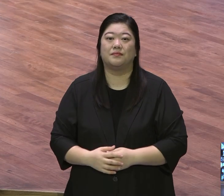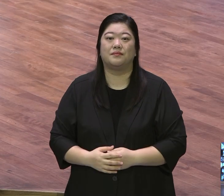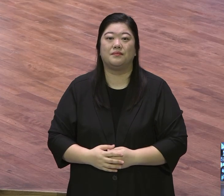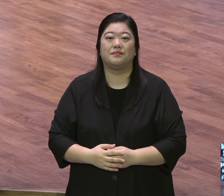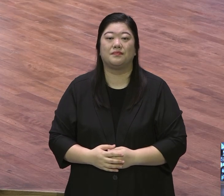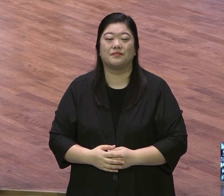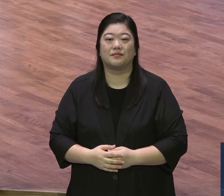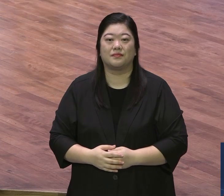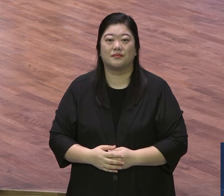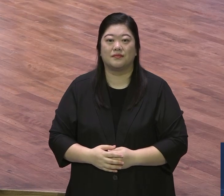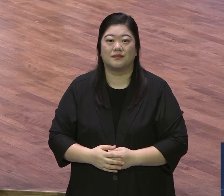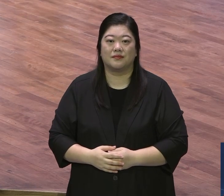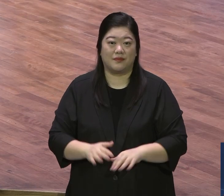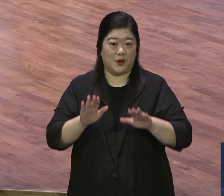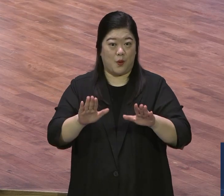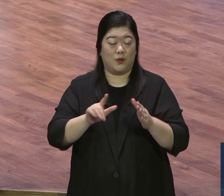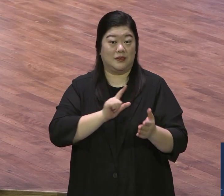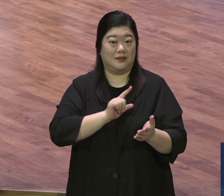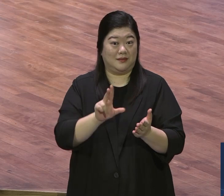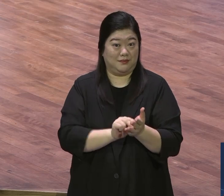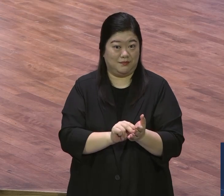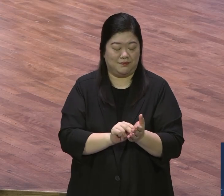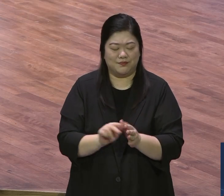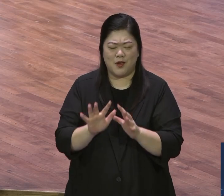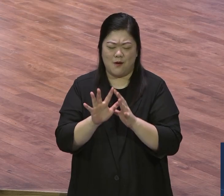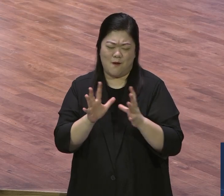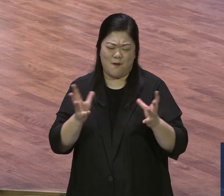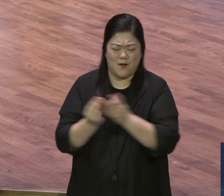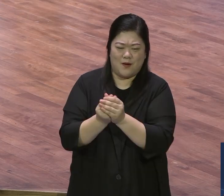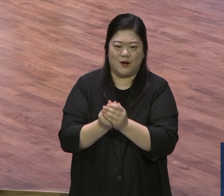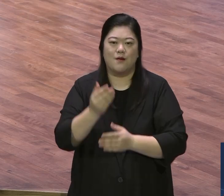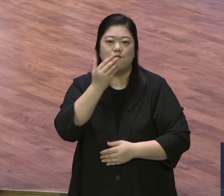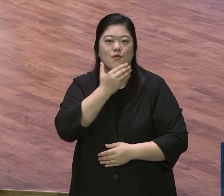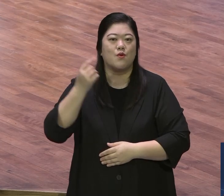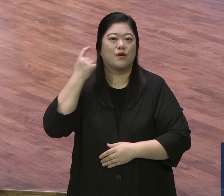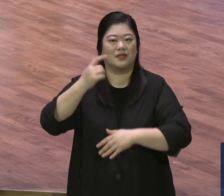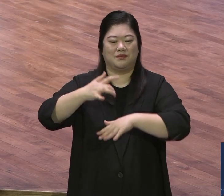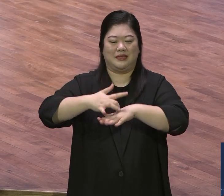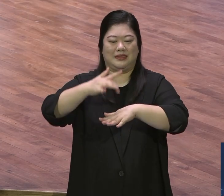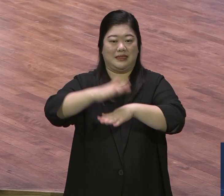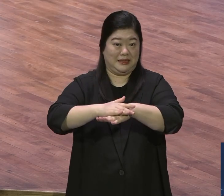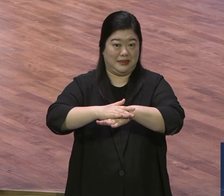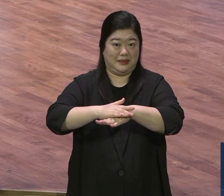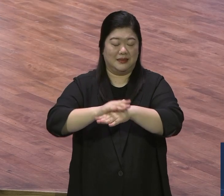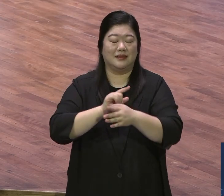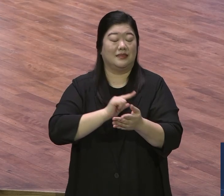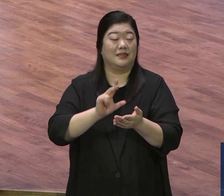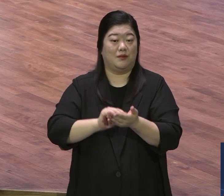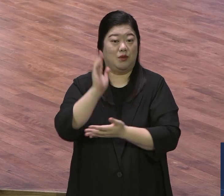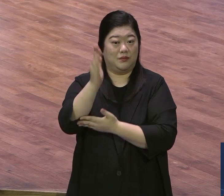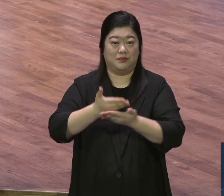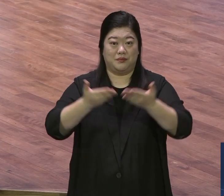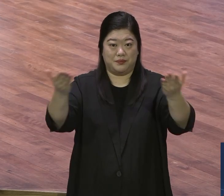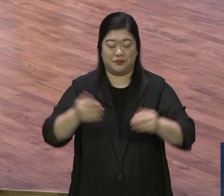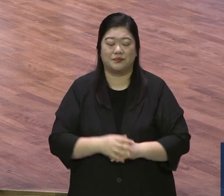이것을 말씀 가지고 절대 보금체질이라는 제목으로 말씀을 드립니다. 지금